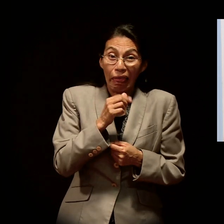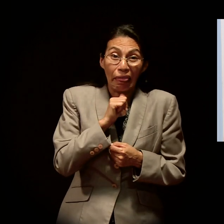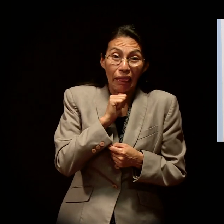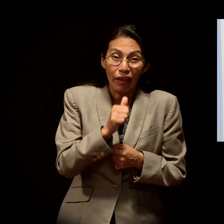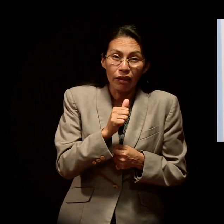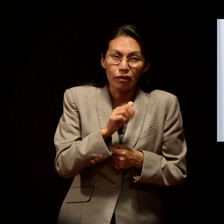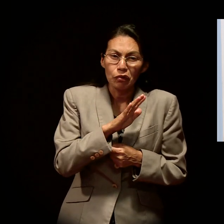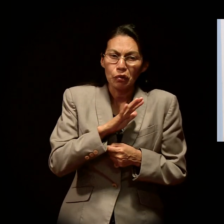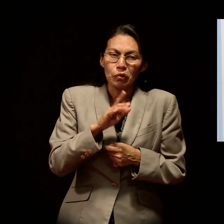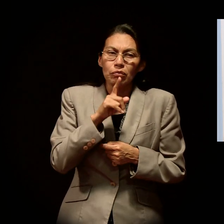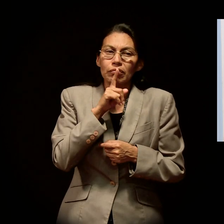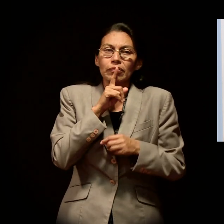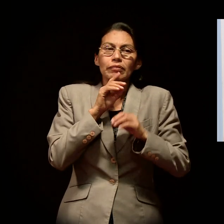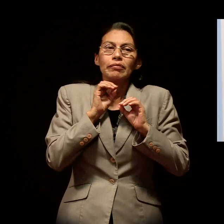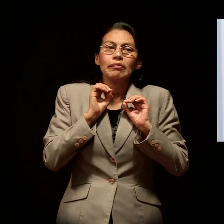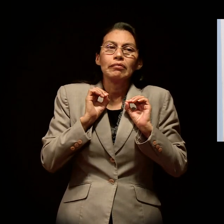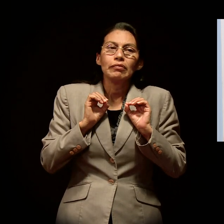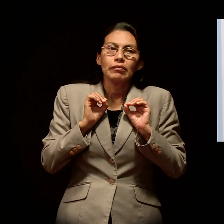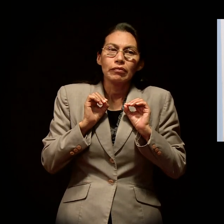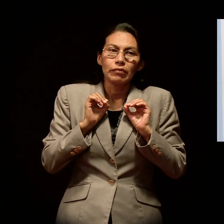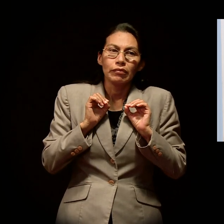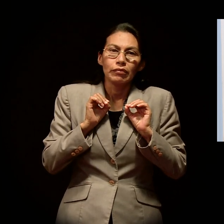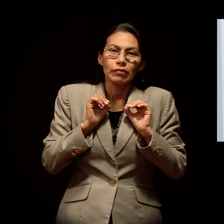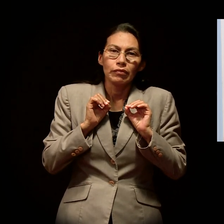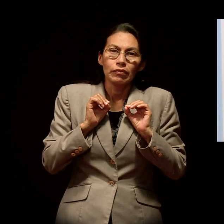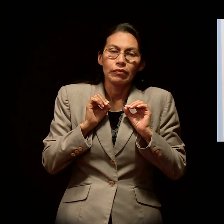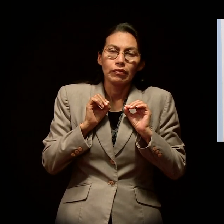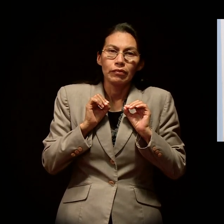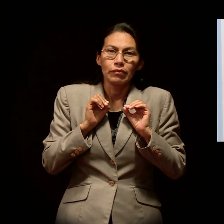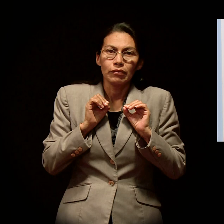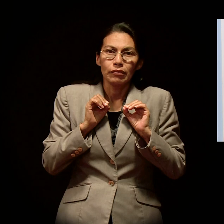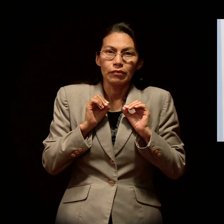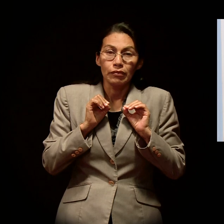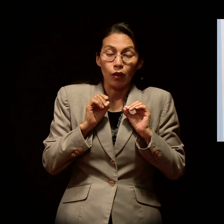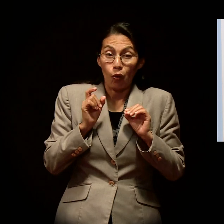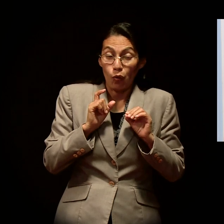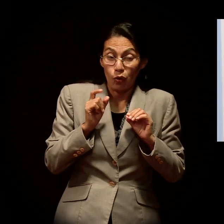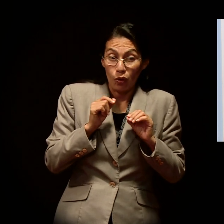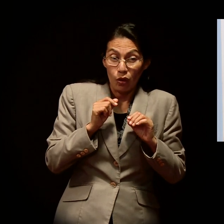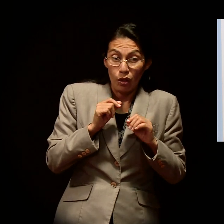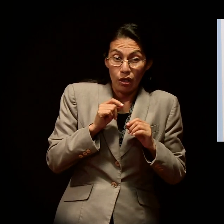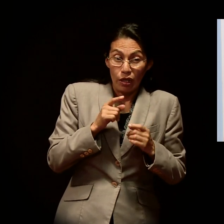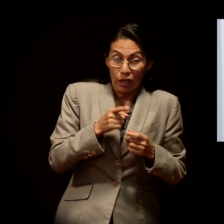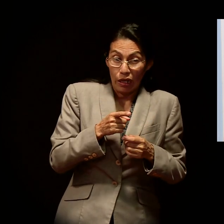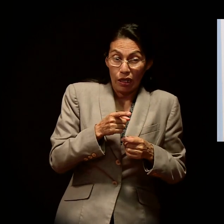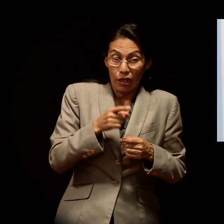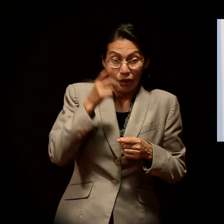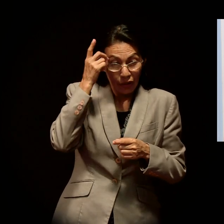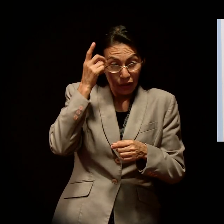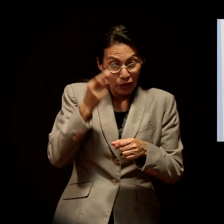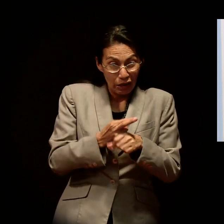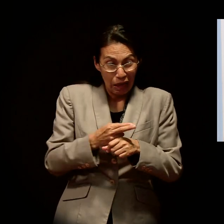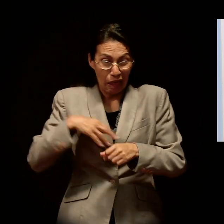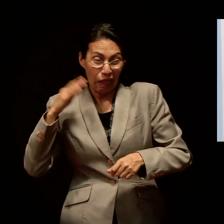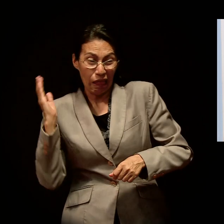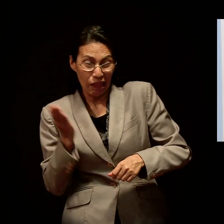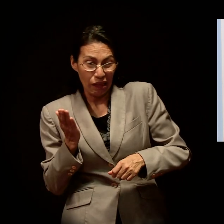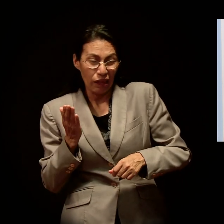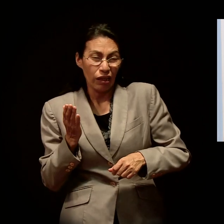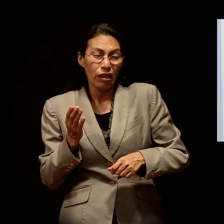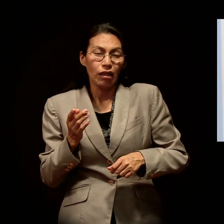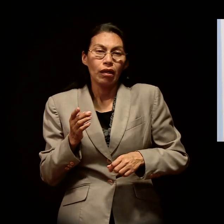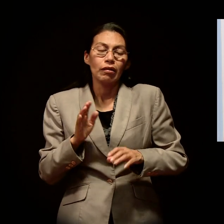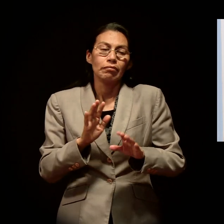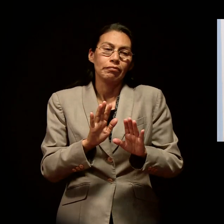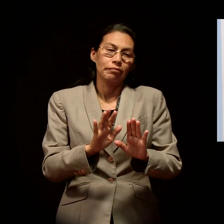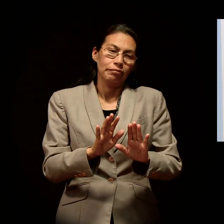y ninguno decía nada y cuando ella estaba por comenzar a disciplinar Y yo le dije